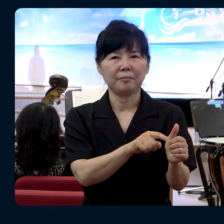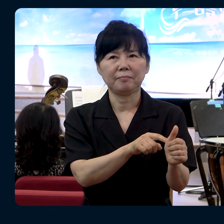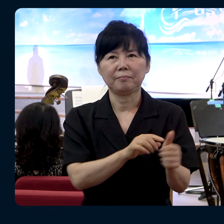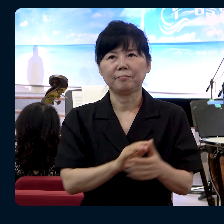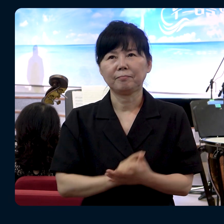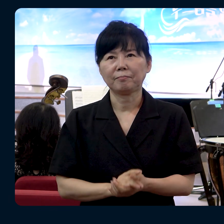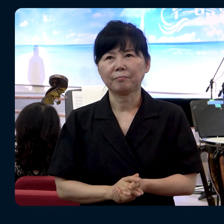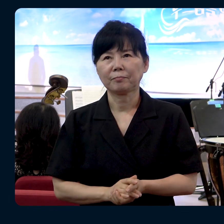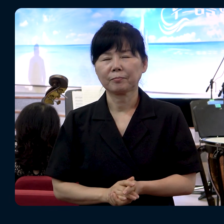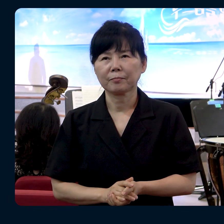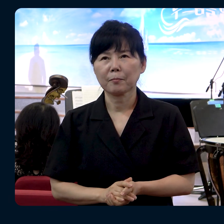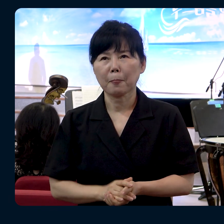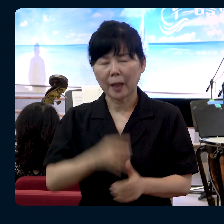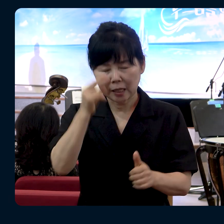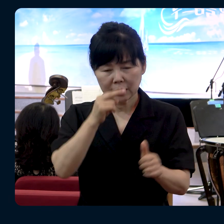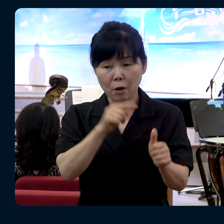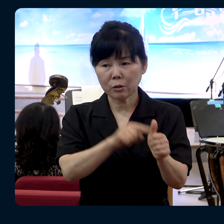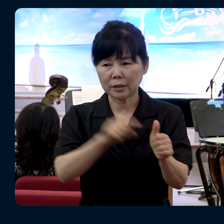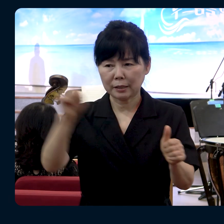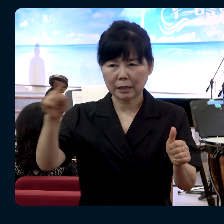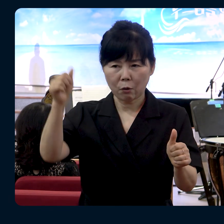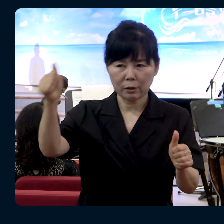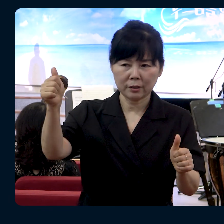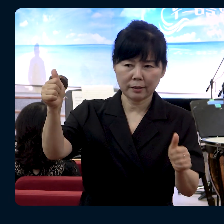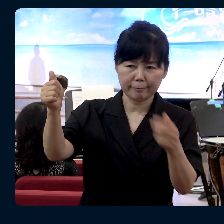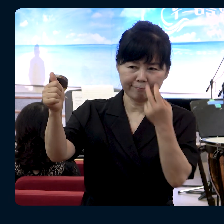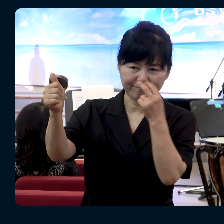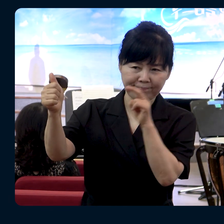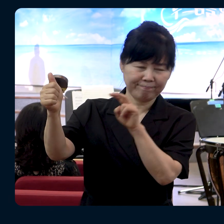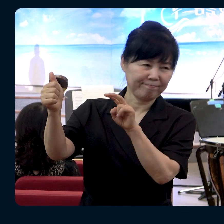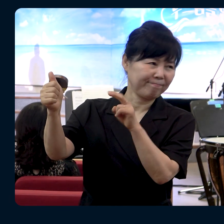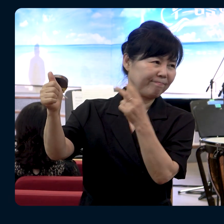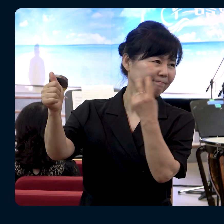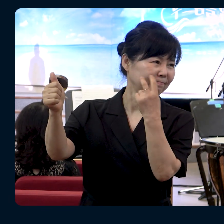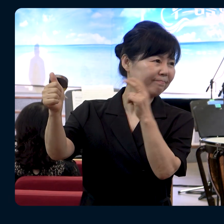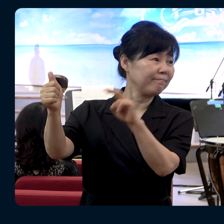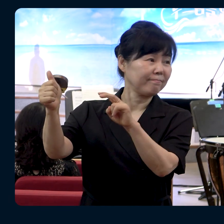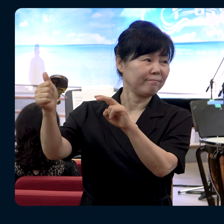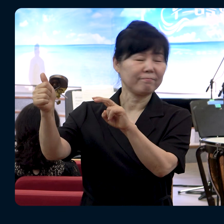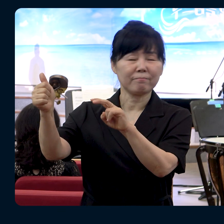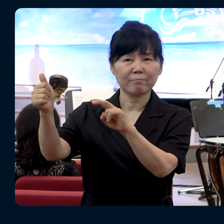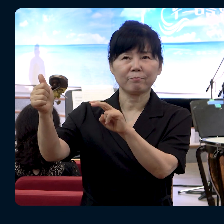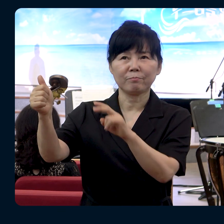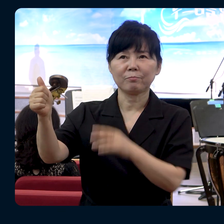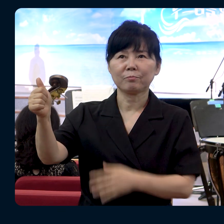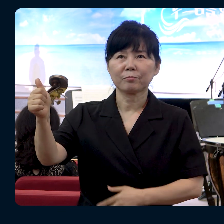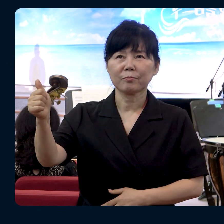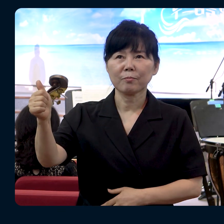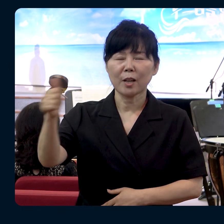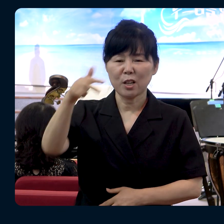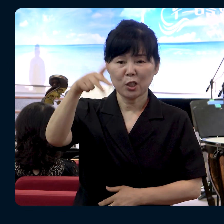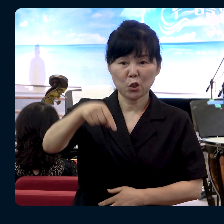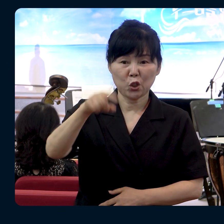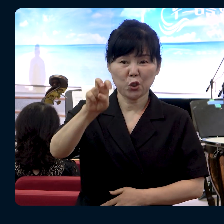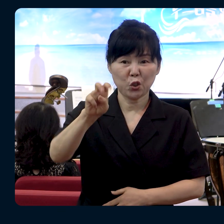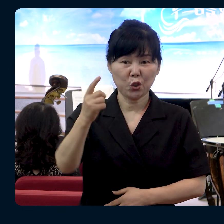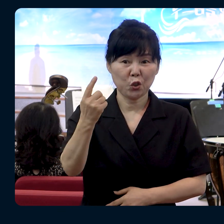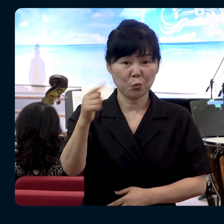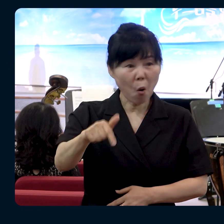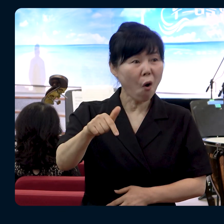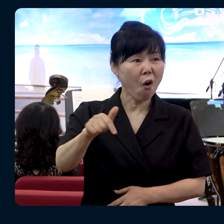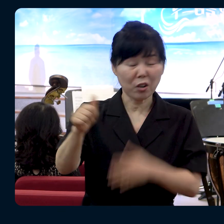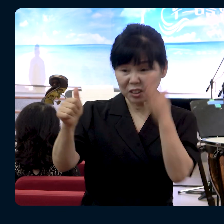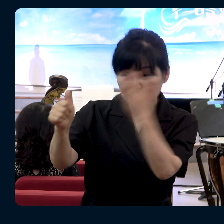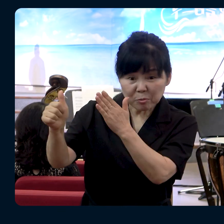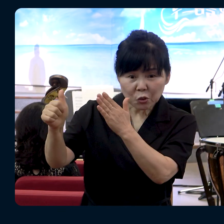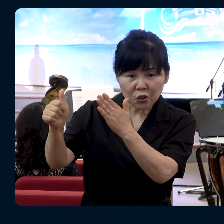성경은 사울이 다윗을 주목하였더라 이렇게 말해요. 다윗을 주목하였다. 이 부분을 새 번역, 다른